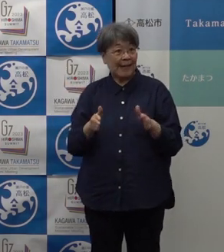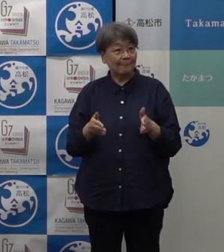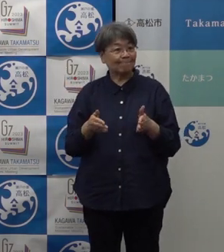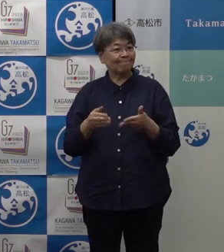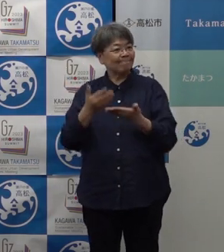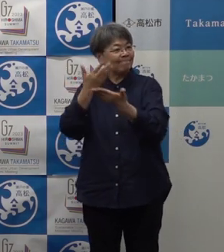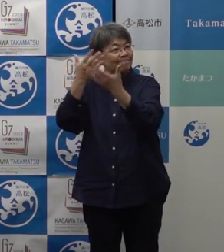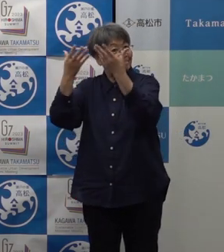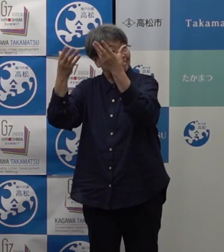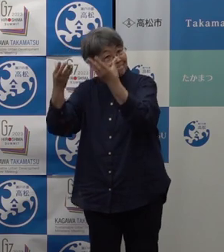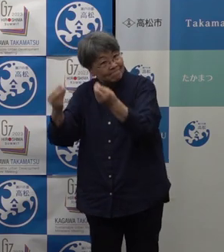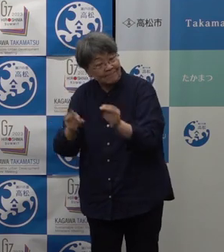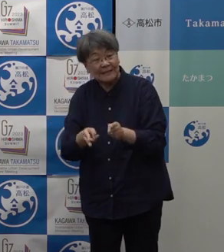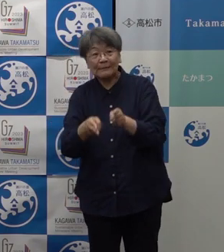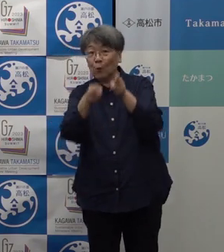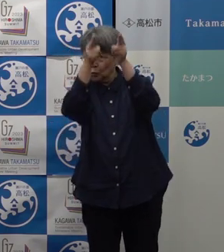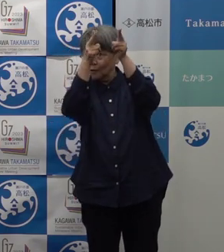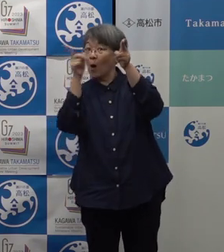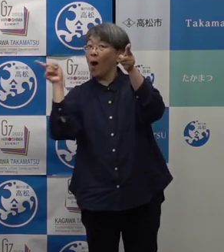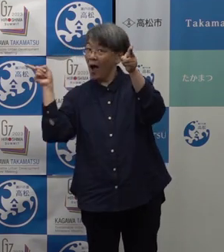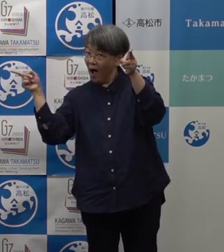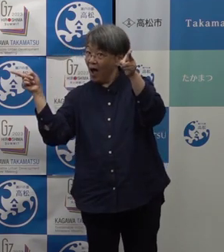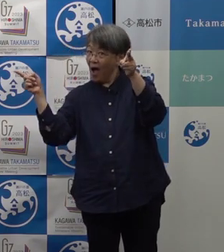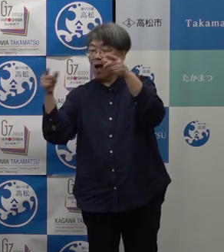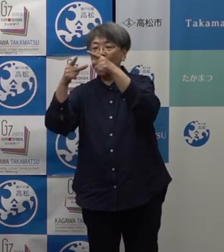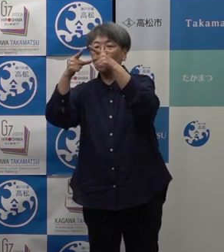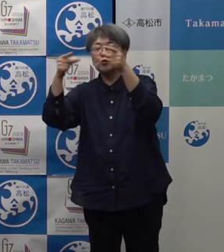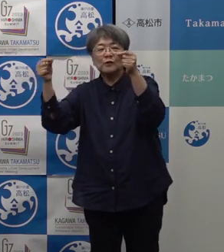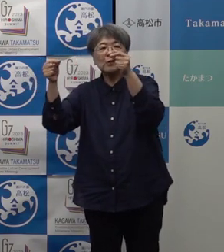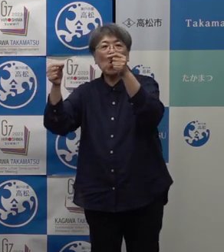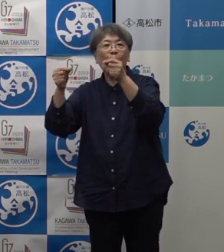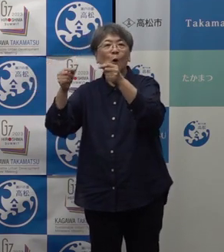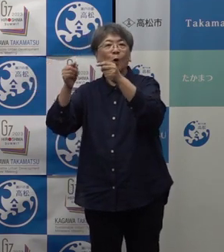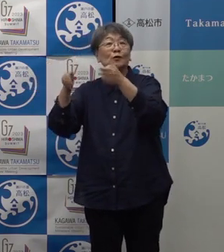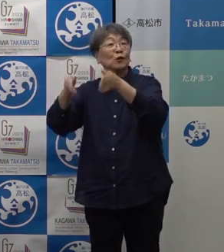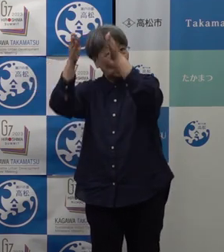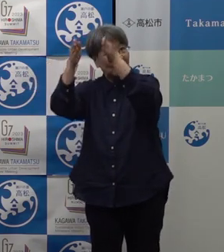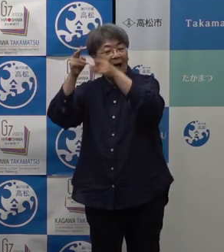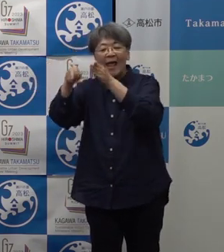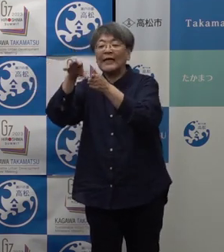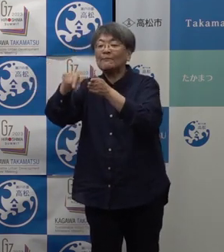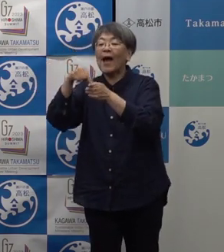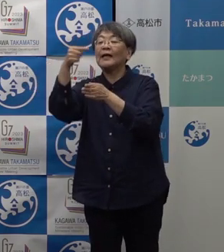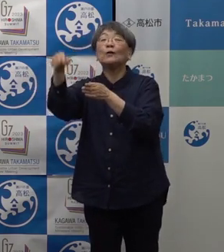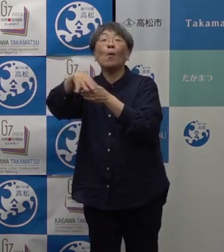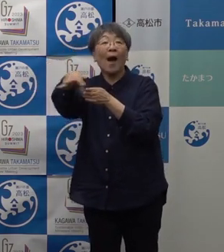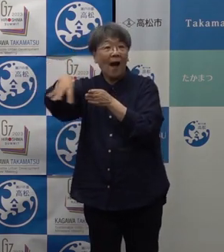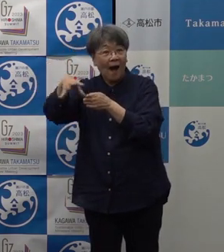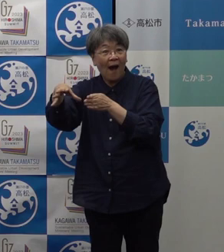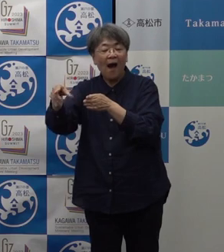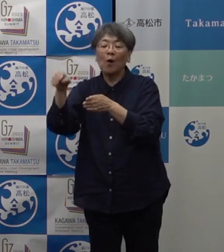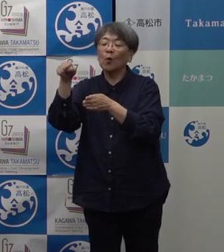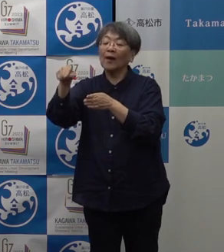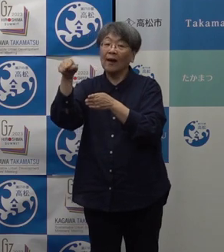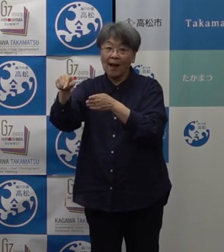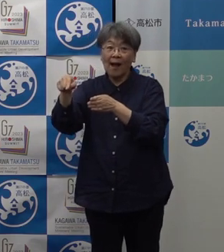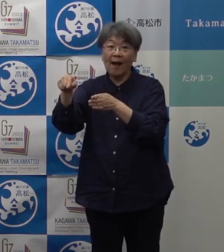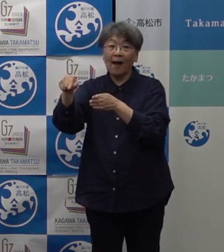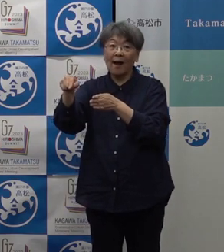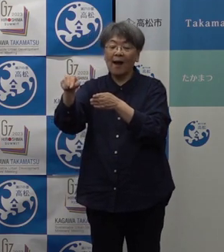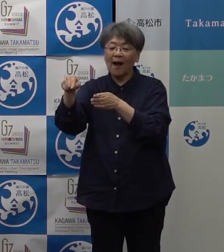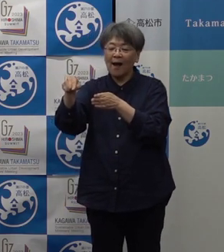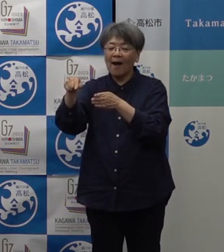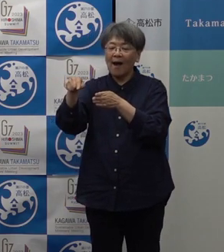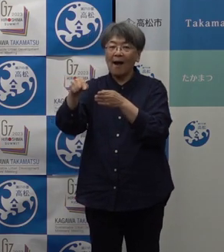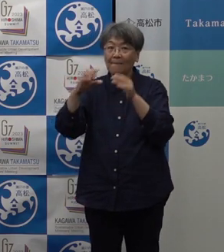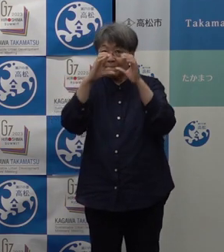ているです、シンボルタワーですね。国の構造庁舎等でございます。駅前広場です。ここから、メ